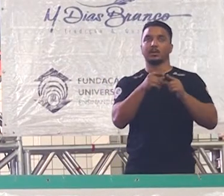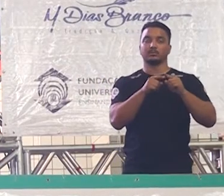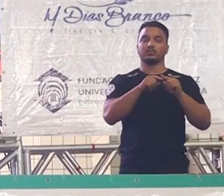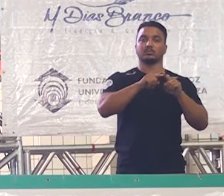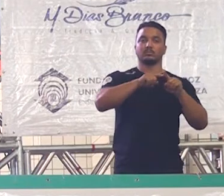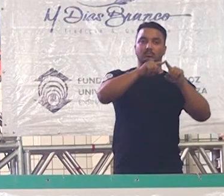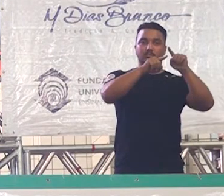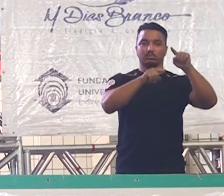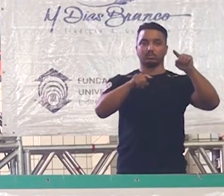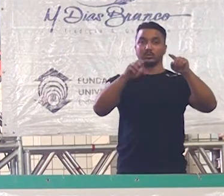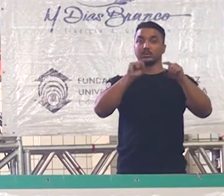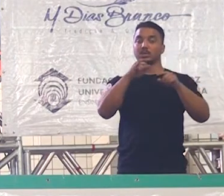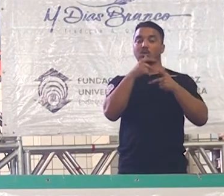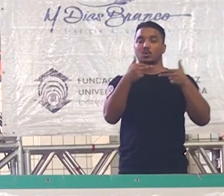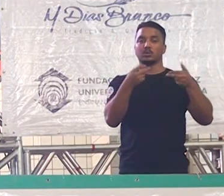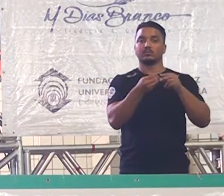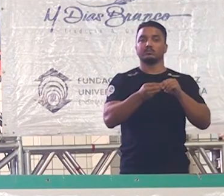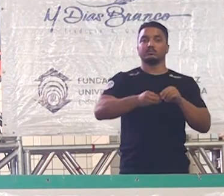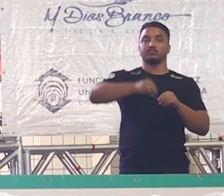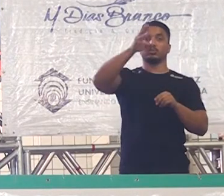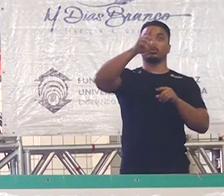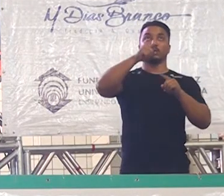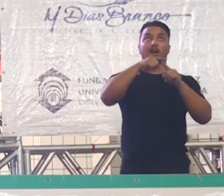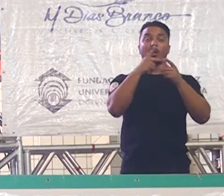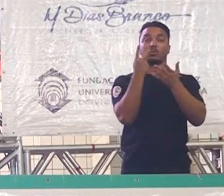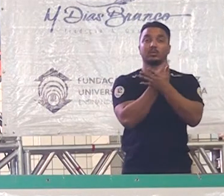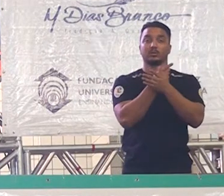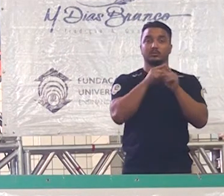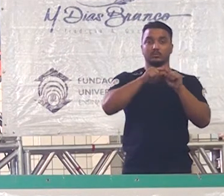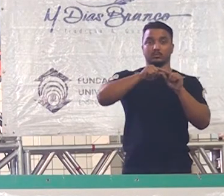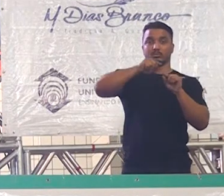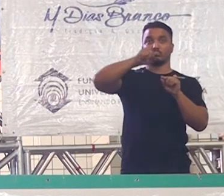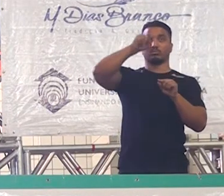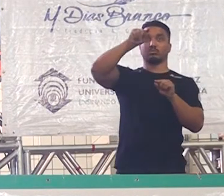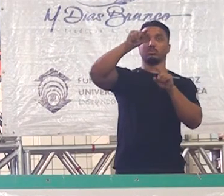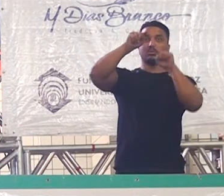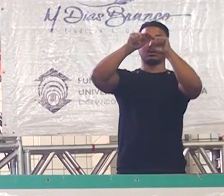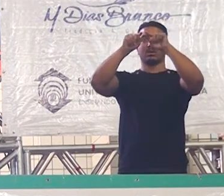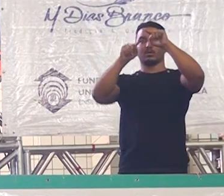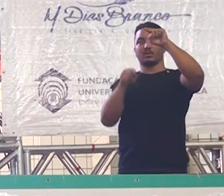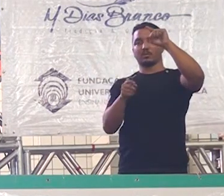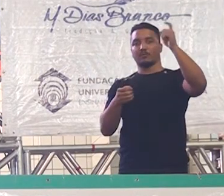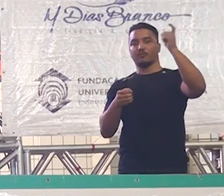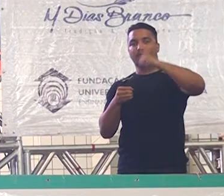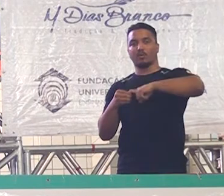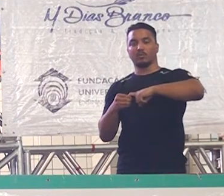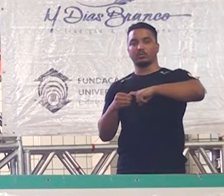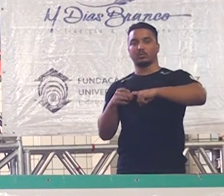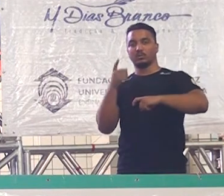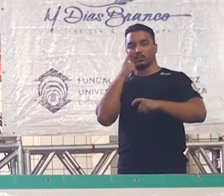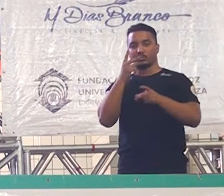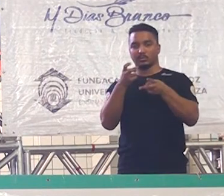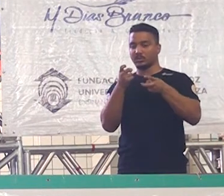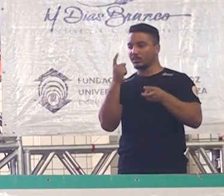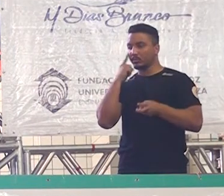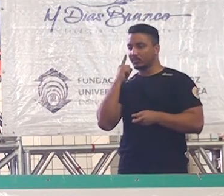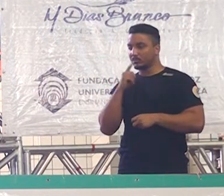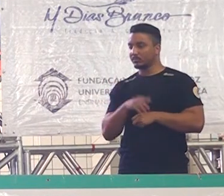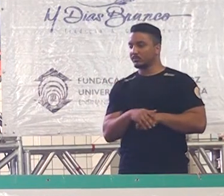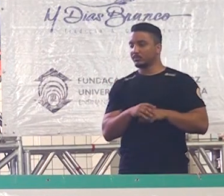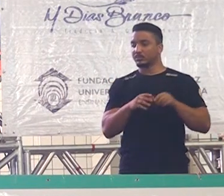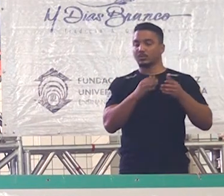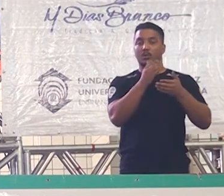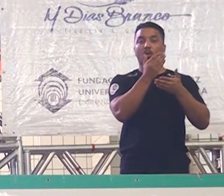por exemplo, o que é que acontece quando ele chega na altura máxima? Ele para voltar. Se você observar o gráfico, ele começa